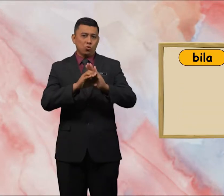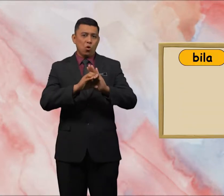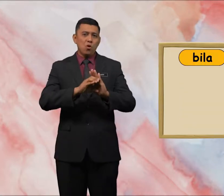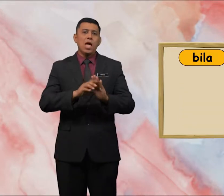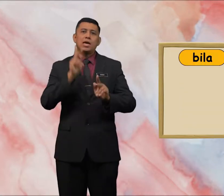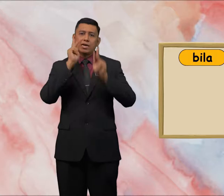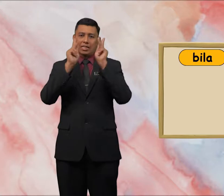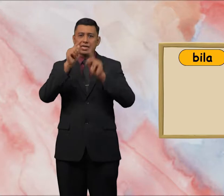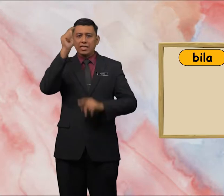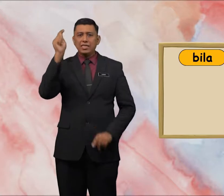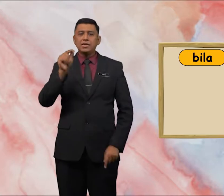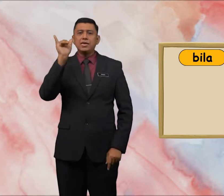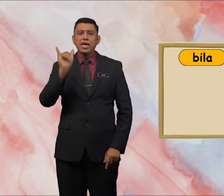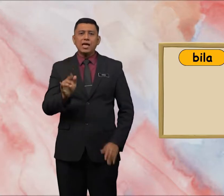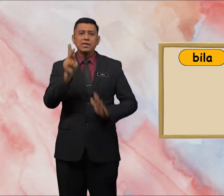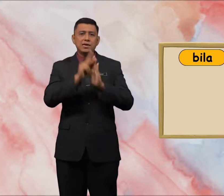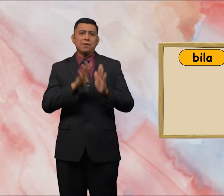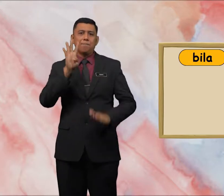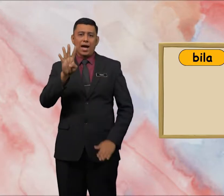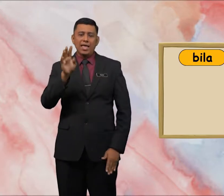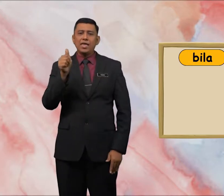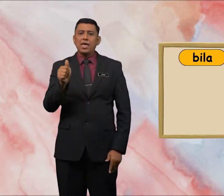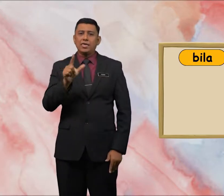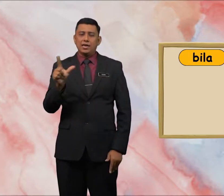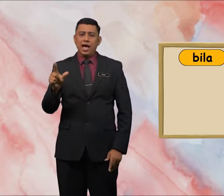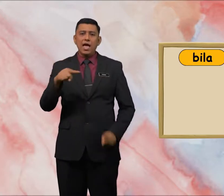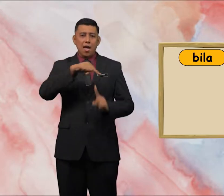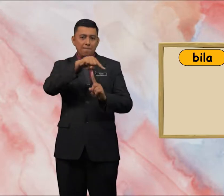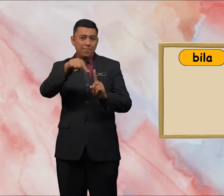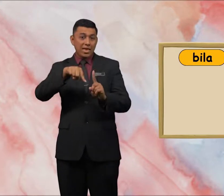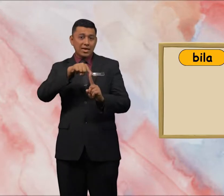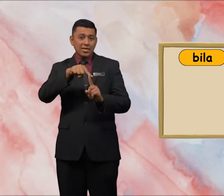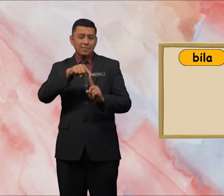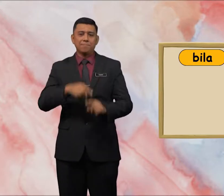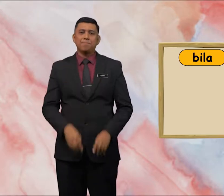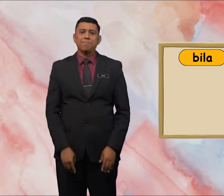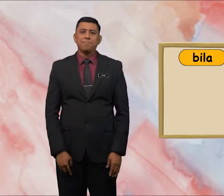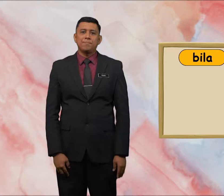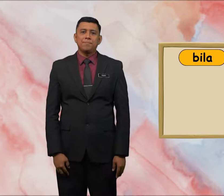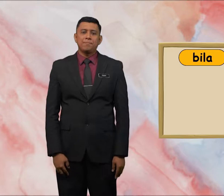Contoh kata tanya yang keempat ialah bila?